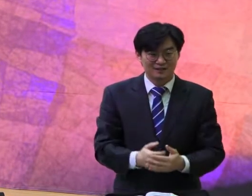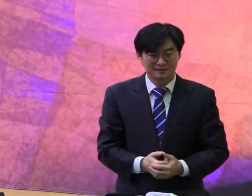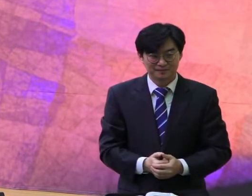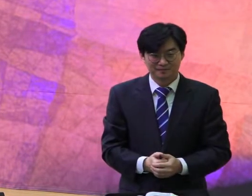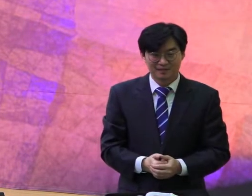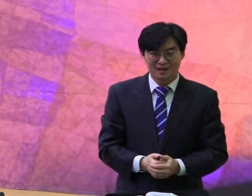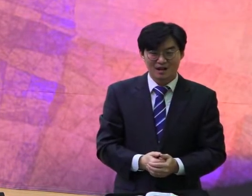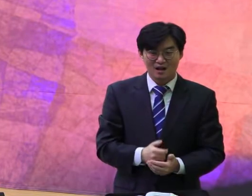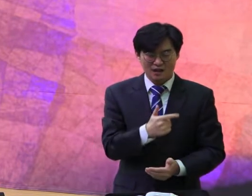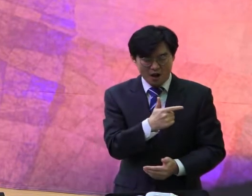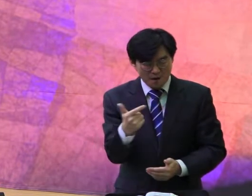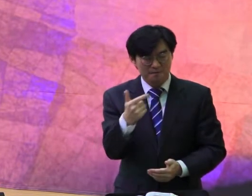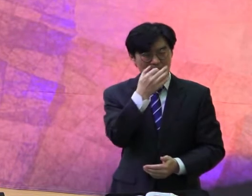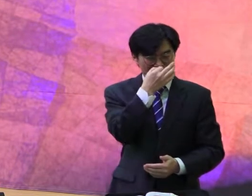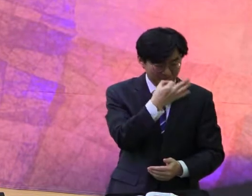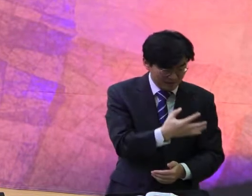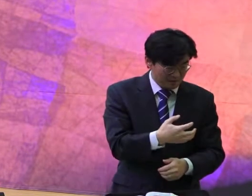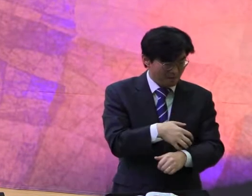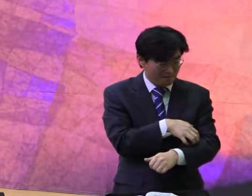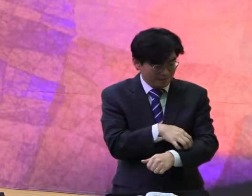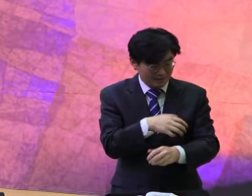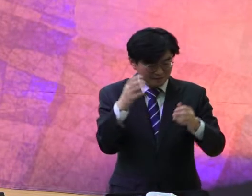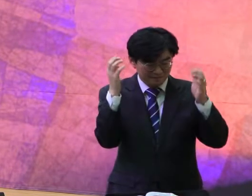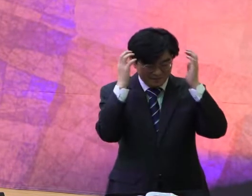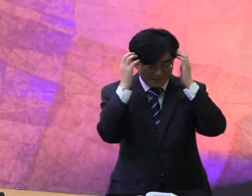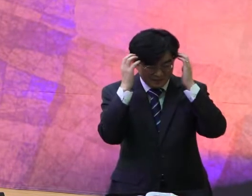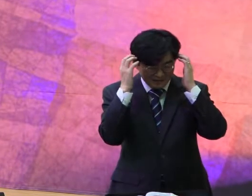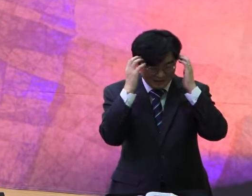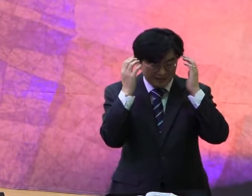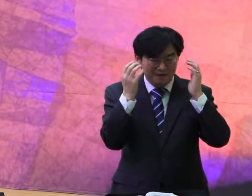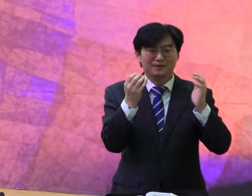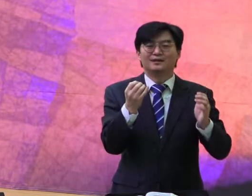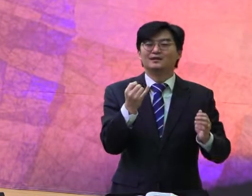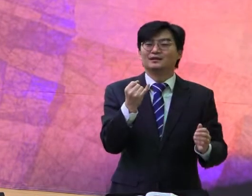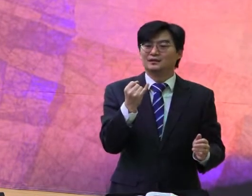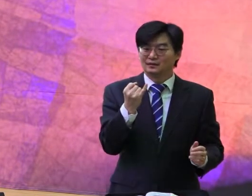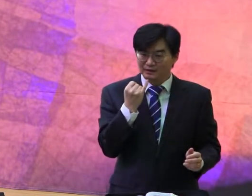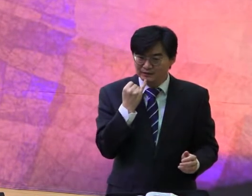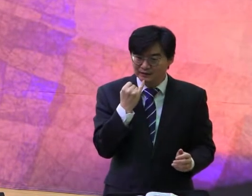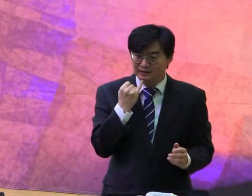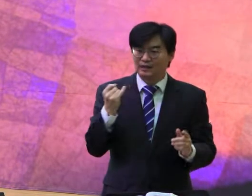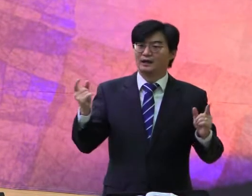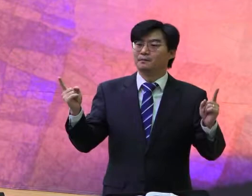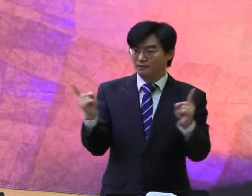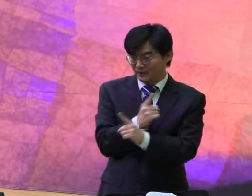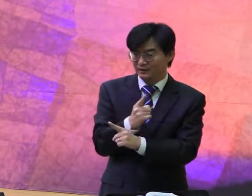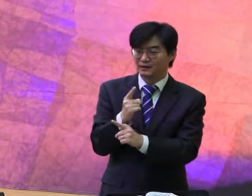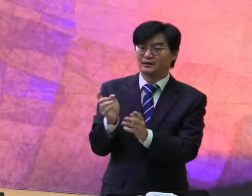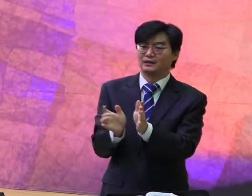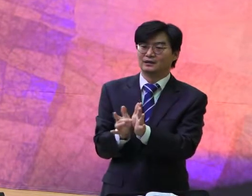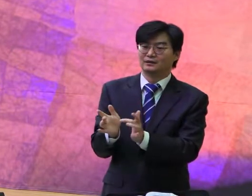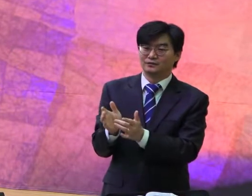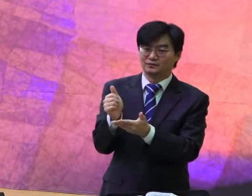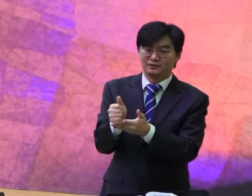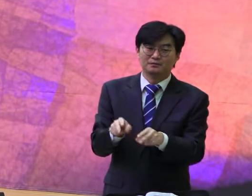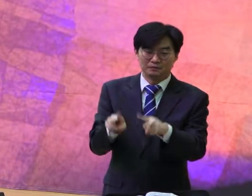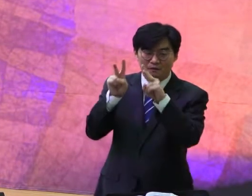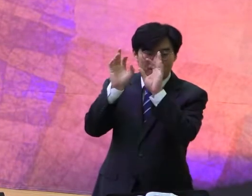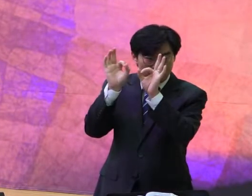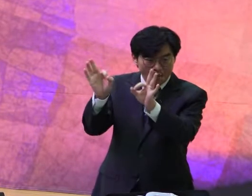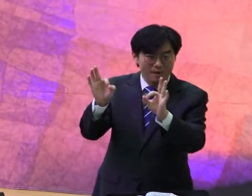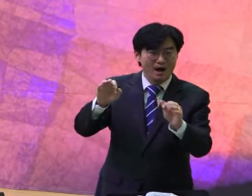아무리 어려운 상황 속에 있더라도 또 여러분 앞으로 우리가 살아갈 날이 많지 않습니까? 주님이 허락하신 그 삶 속에서